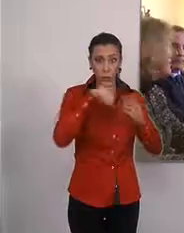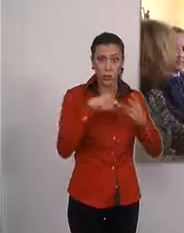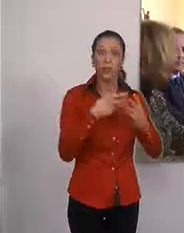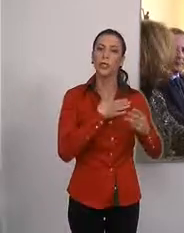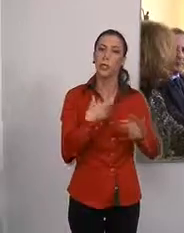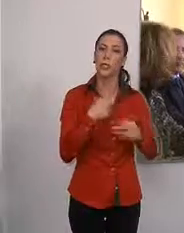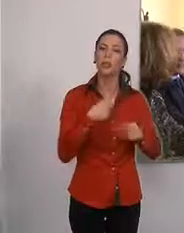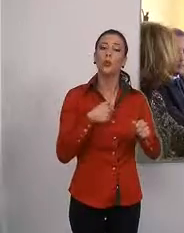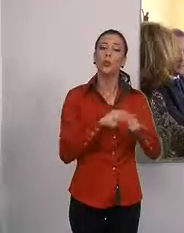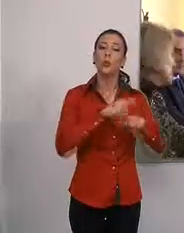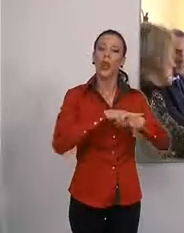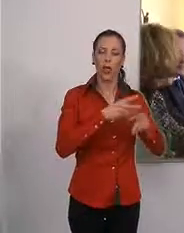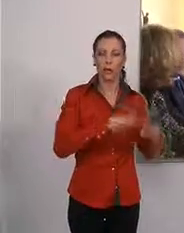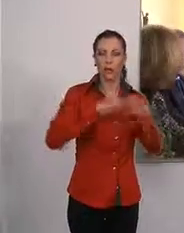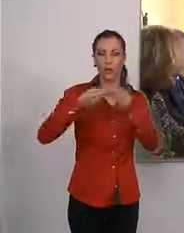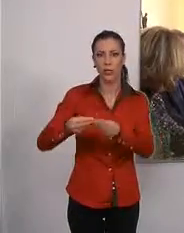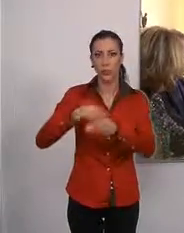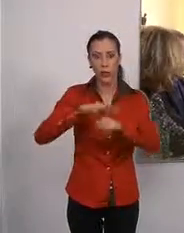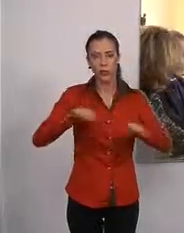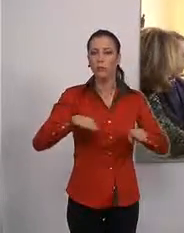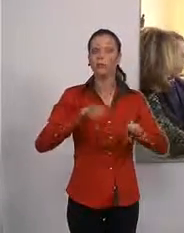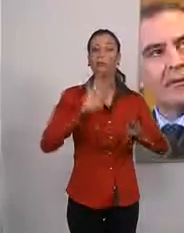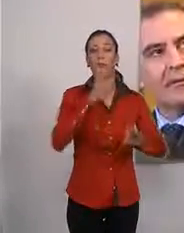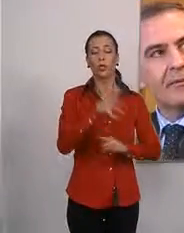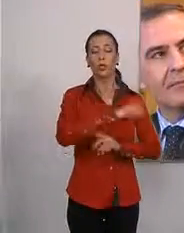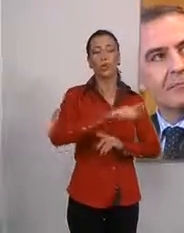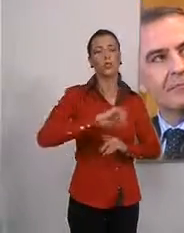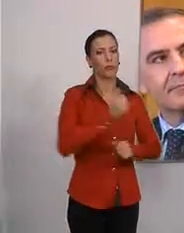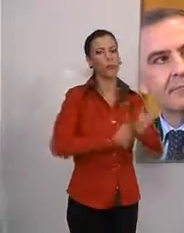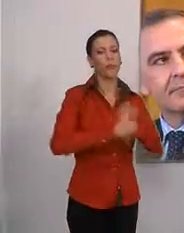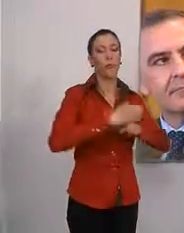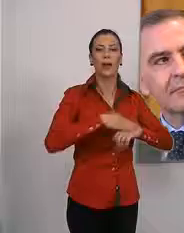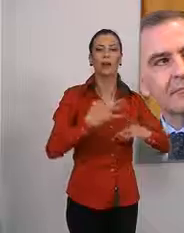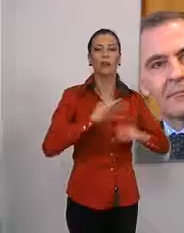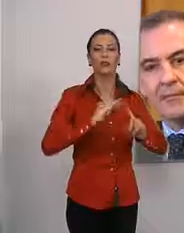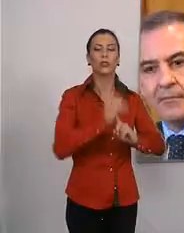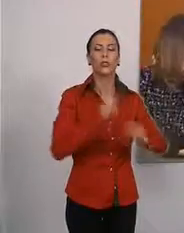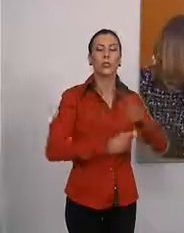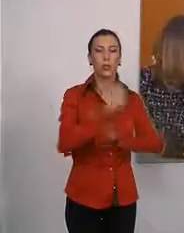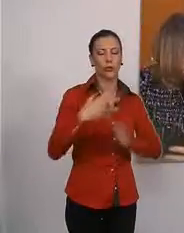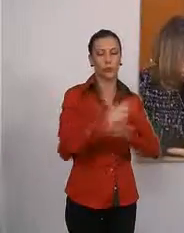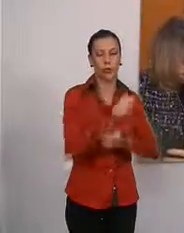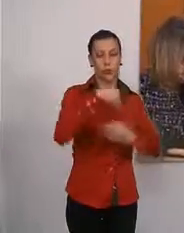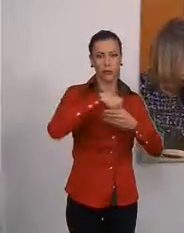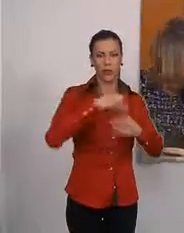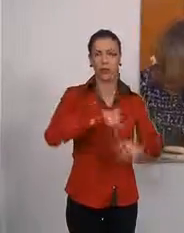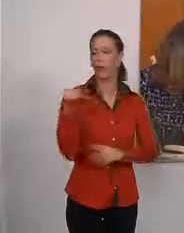mesa del subdelegado, dado que la costa es prioritaria para el desarrollo de toda la